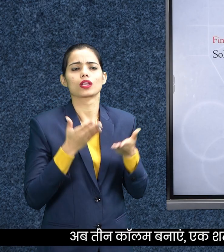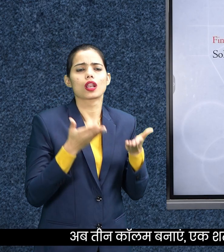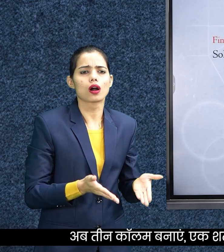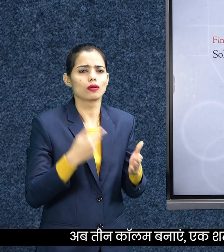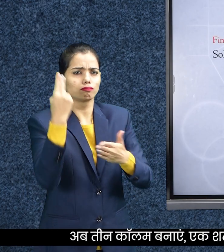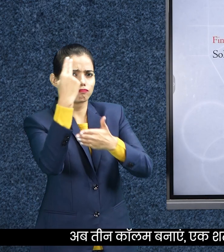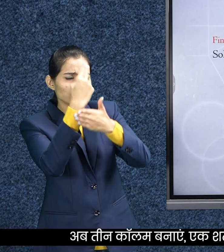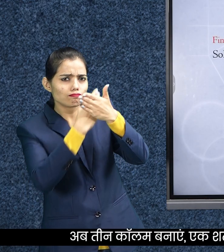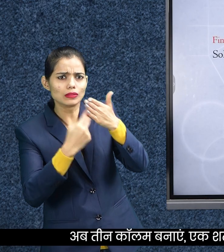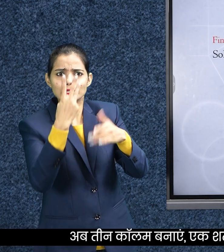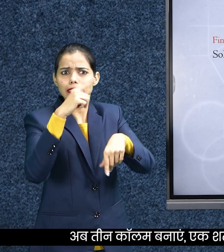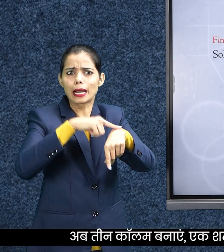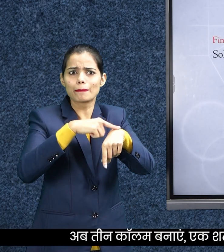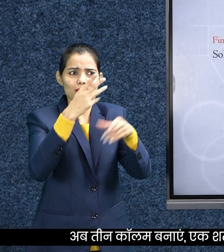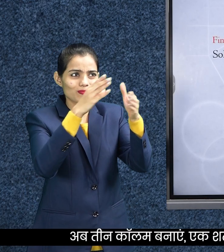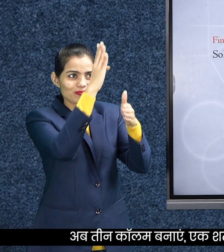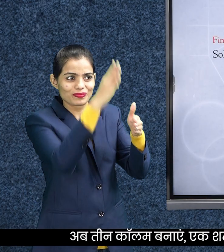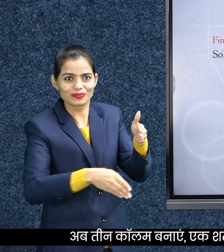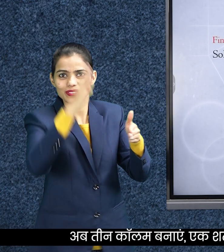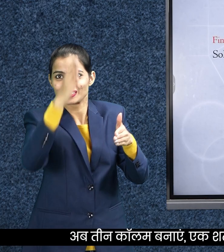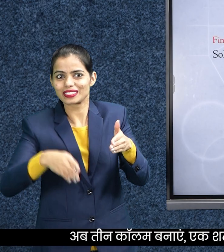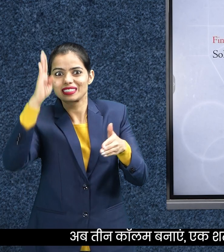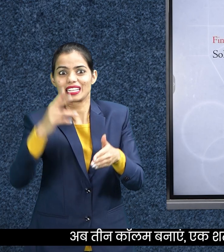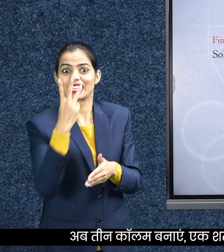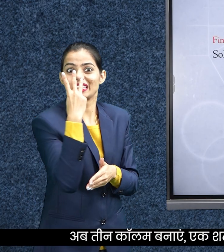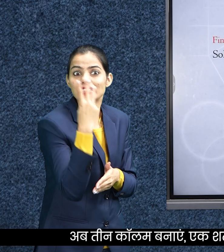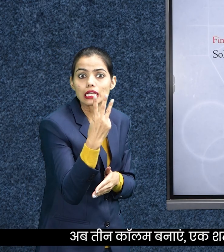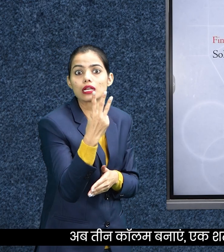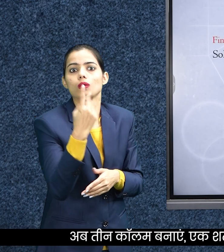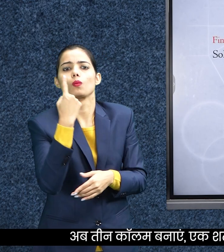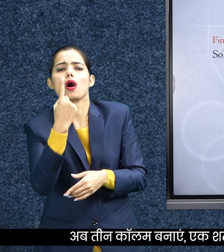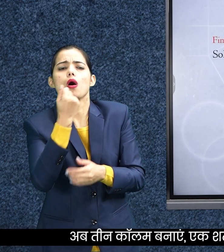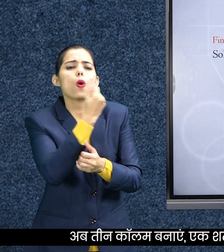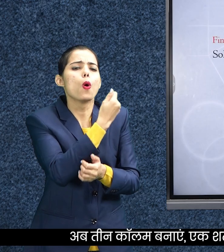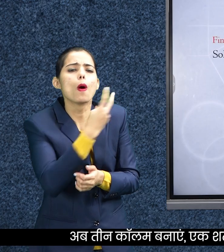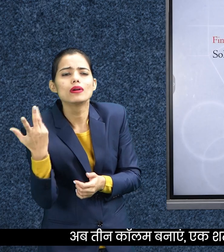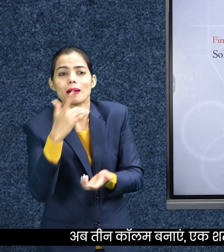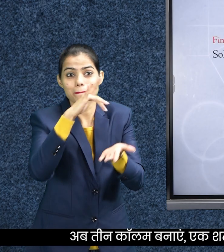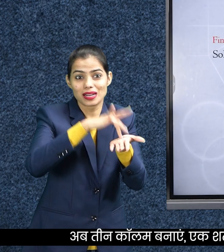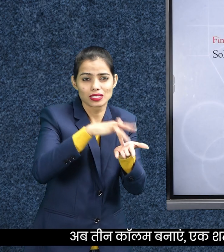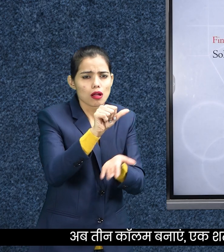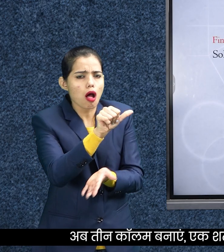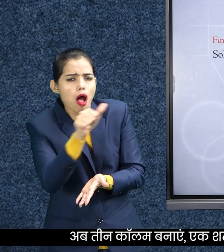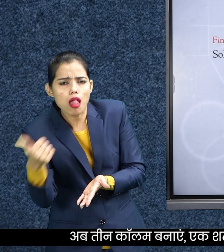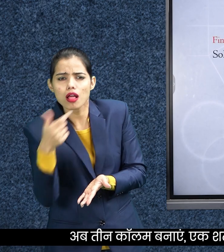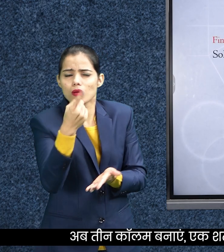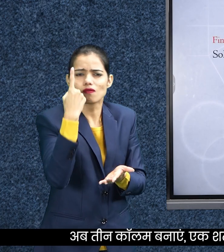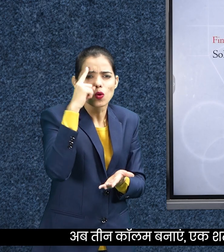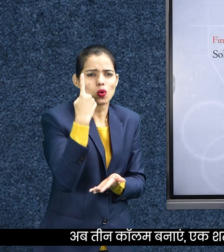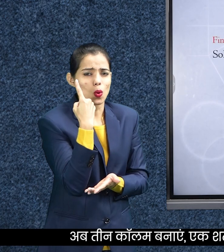अब 3 कॉलम बनाएं। एक शतकों की संख्या के लिए, दूसरा क्रिकेटरों की